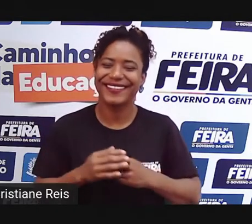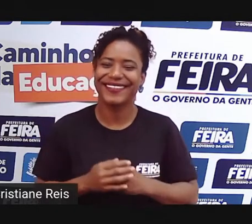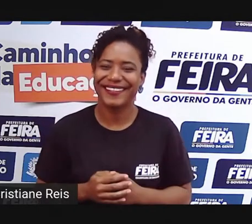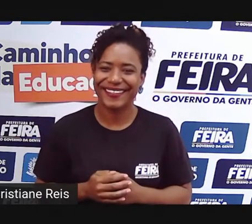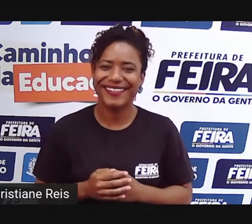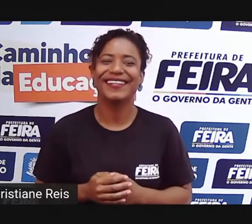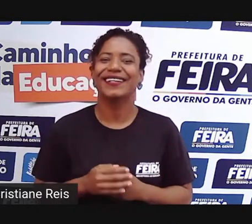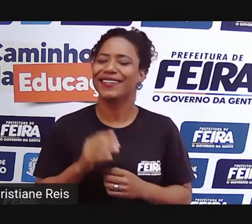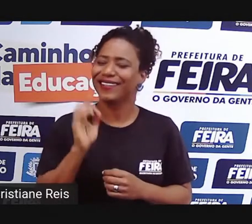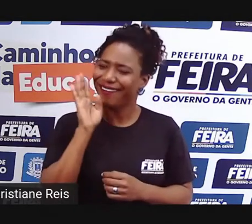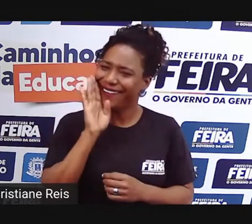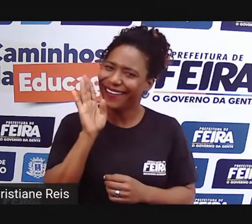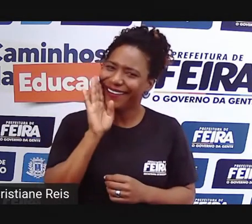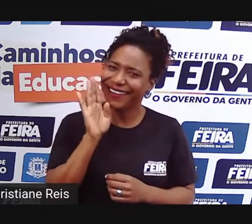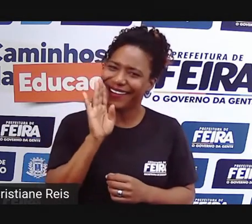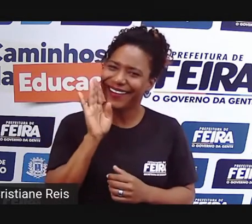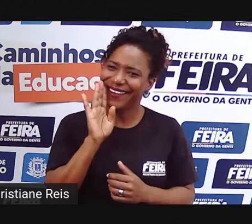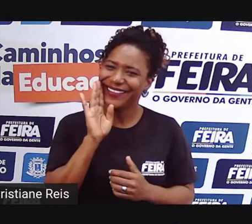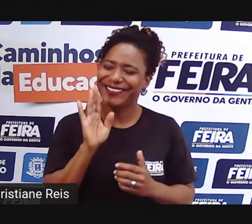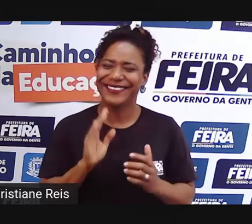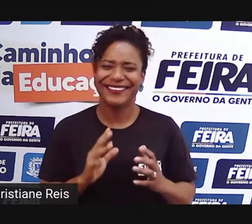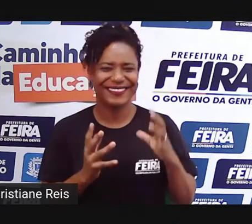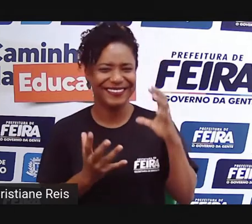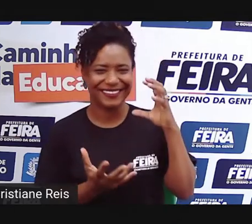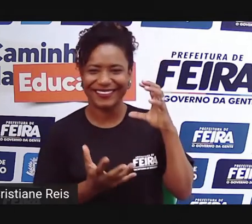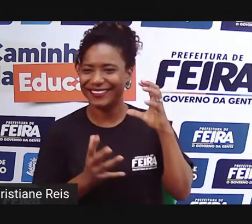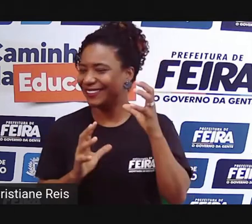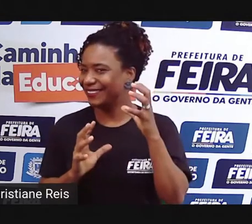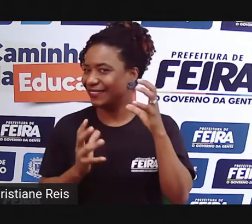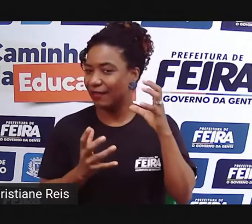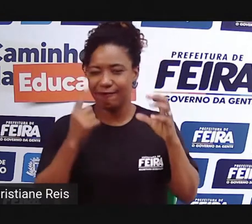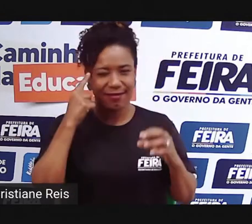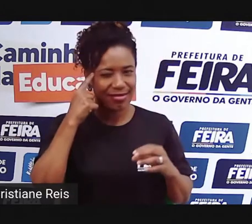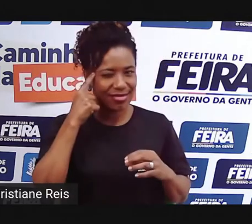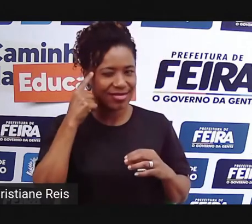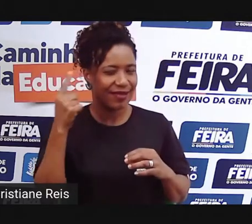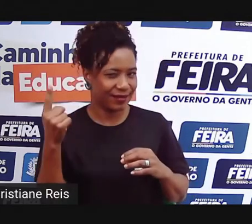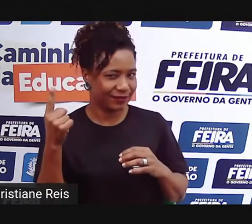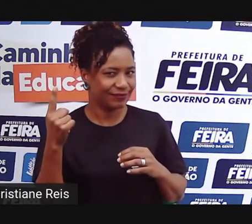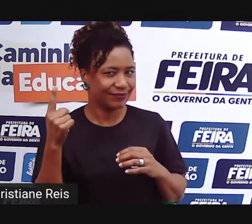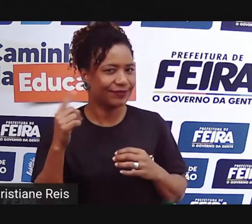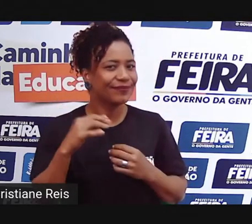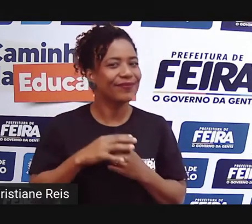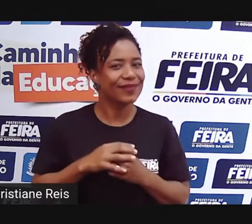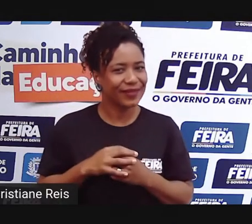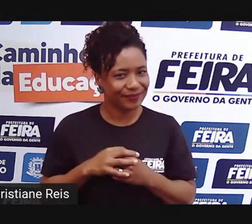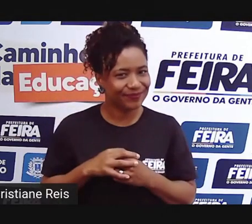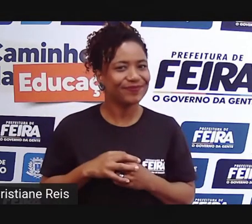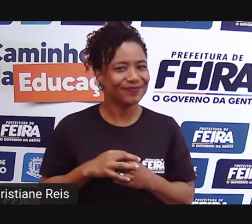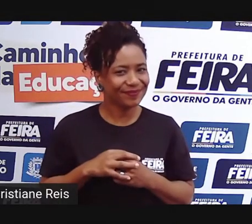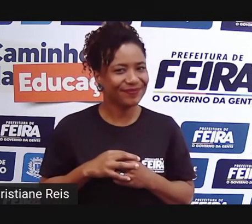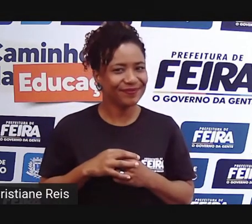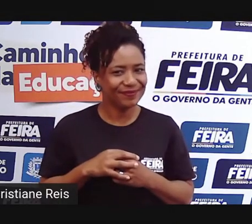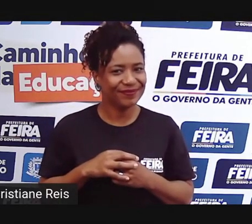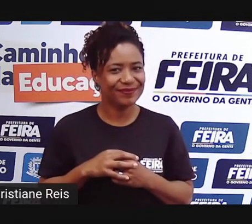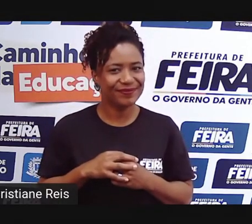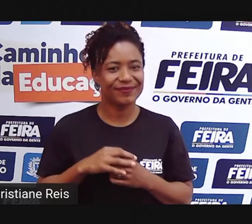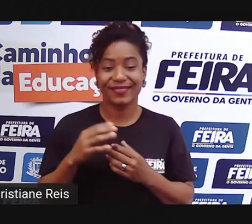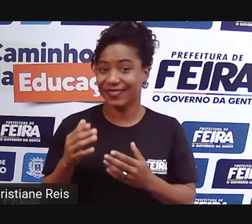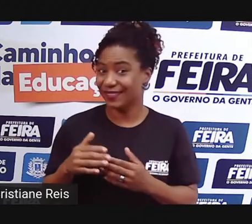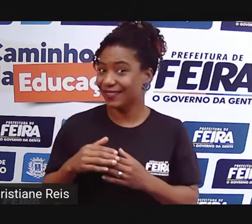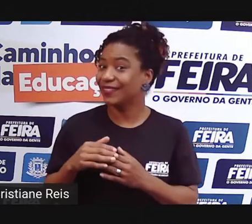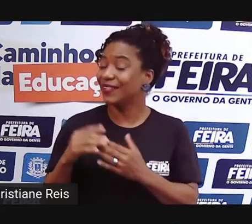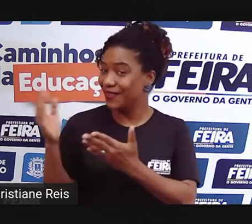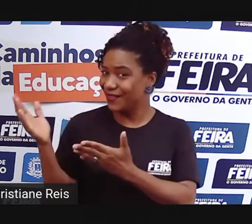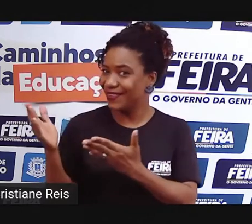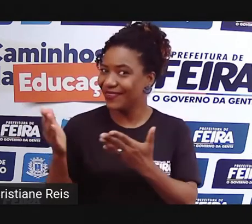Ah, que bacana! Sabe que eu tive uma ideia? Eu vou convidar agora o Diário da